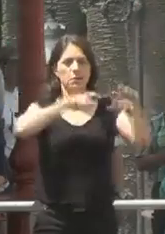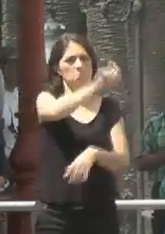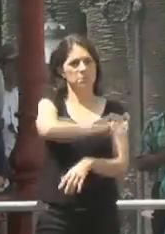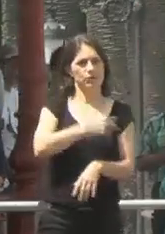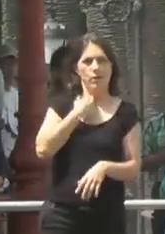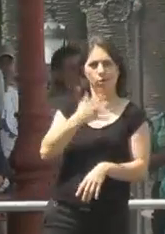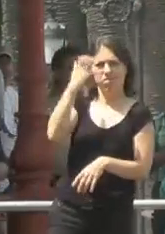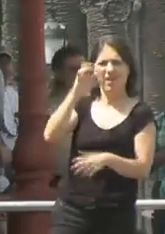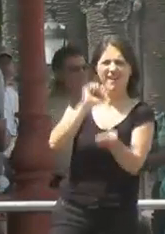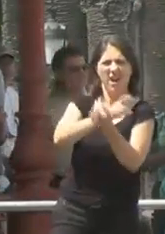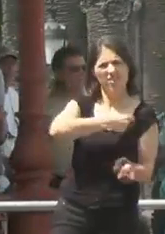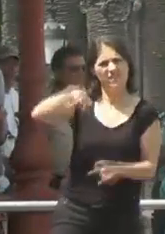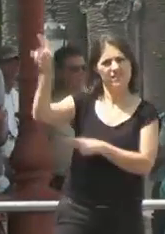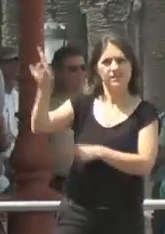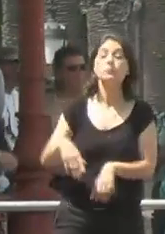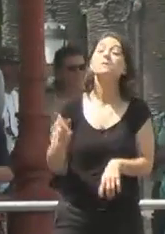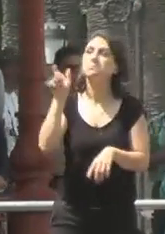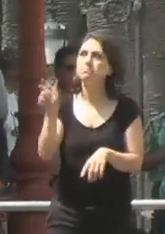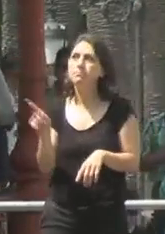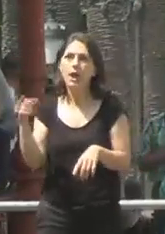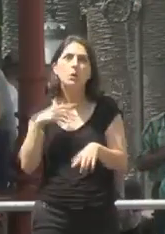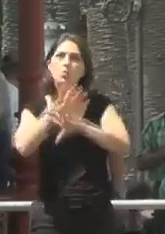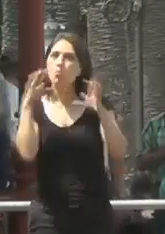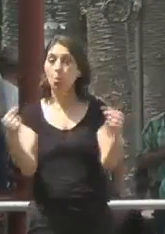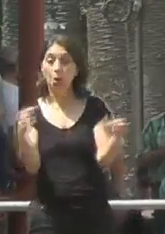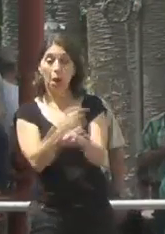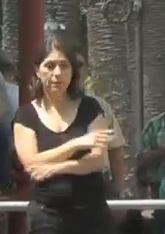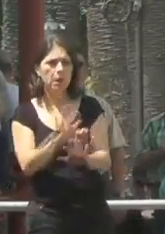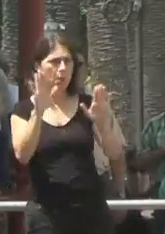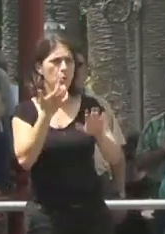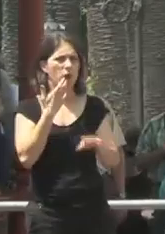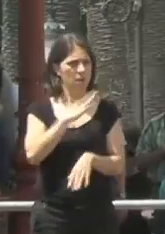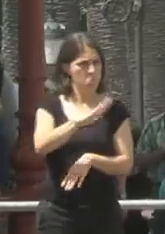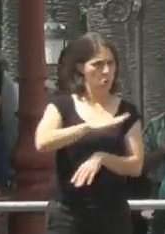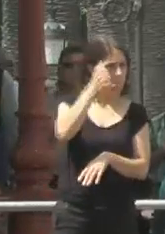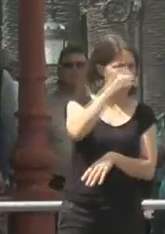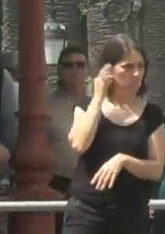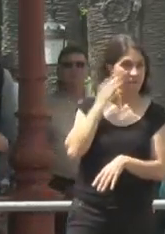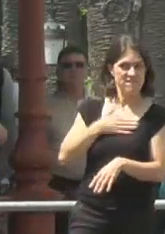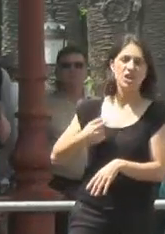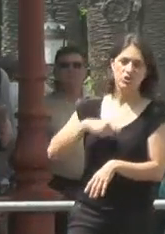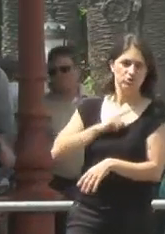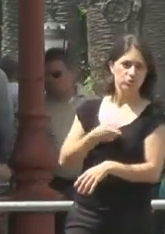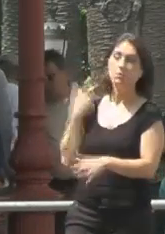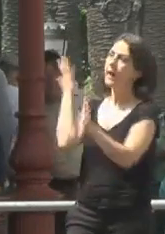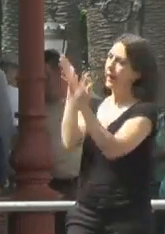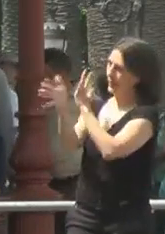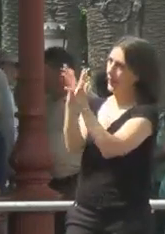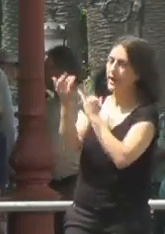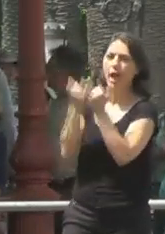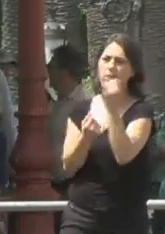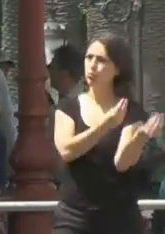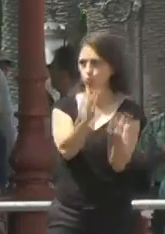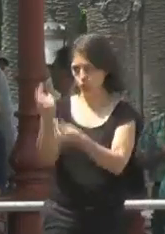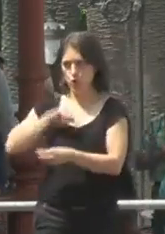Pero en fin, ¿será el mundo al revés? Pero si quieren malos y malas los van a tener. El día 26 se lo vamos a explicar, que somos muchos y